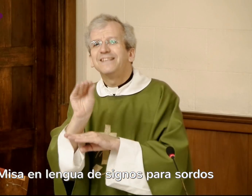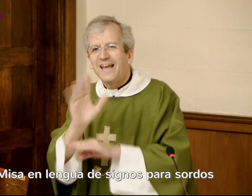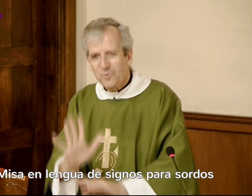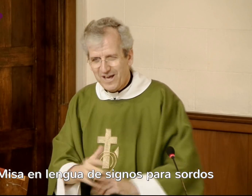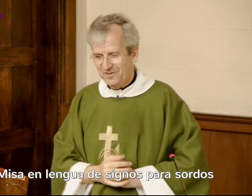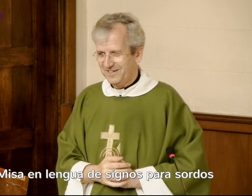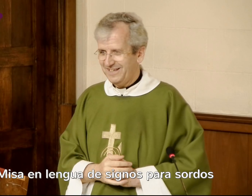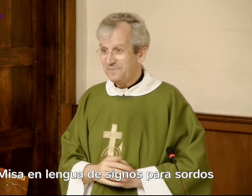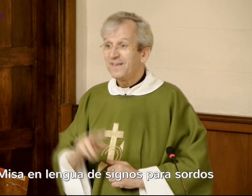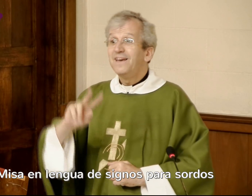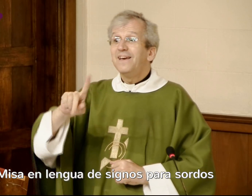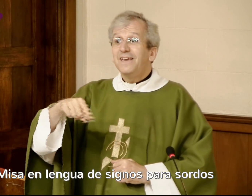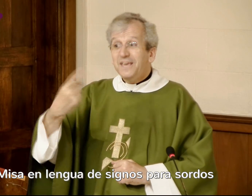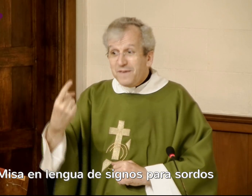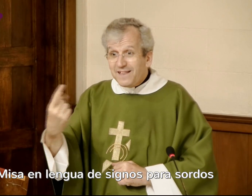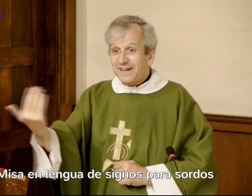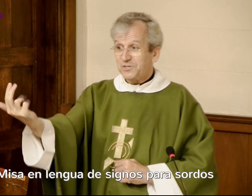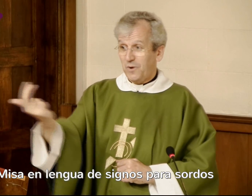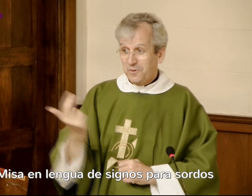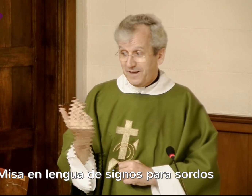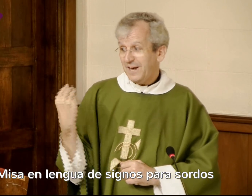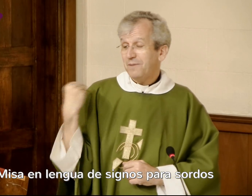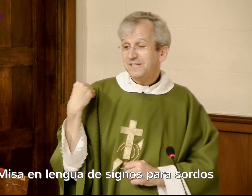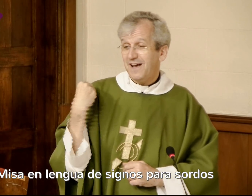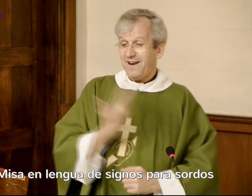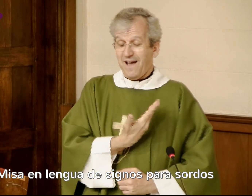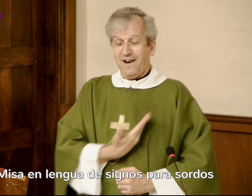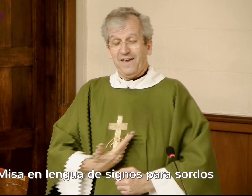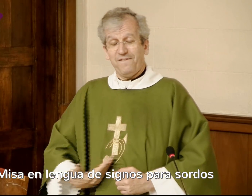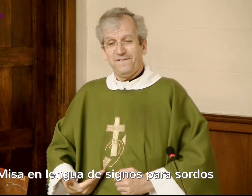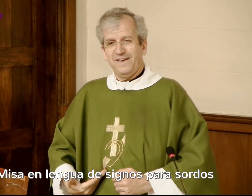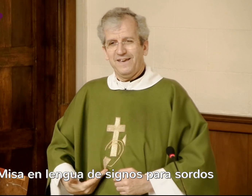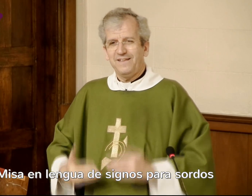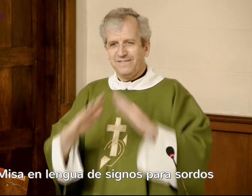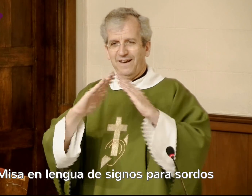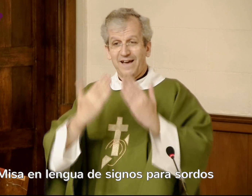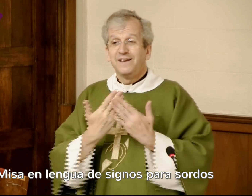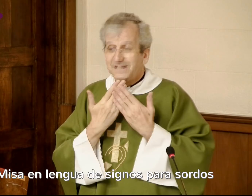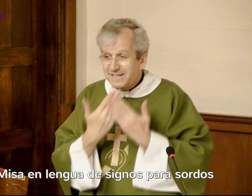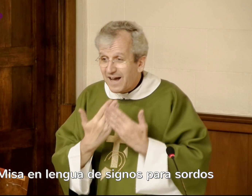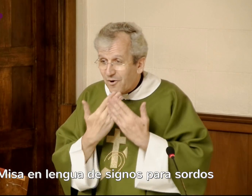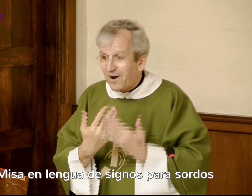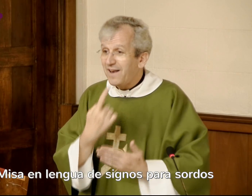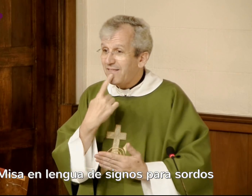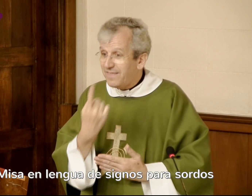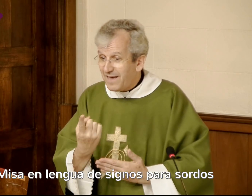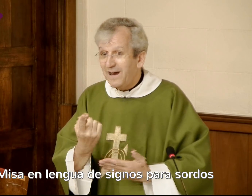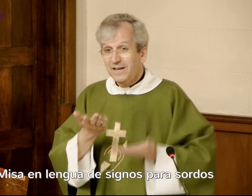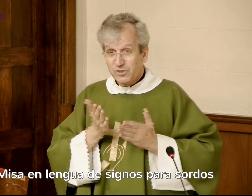te ha curado. Y mientras, cuando venían a avisar al jefe de la sinagoga y le decía, su